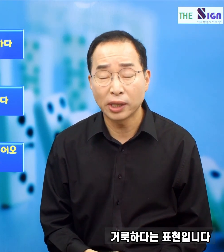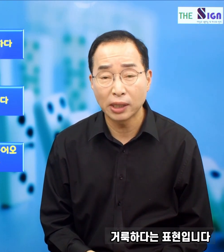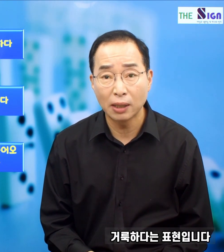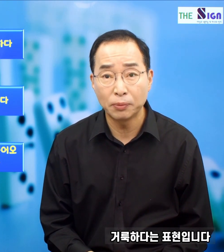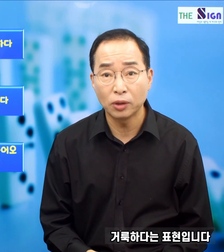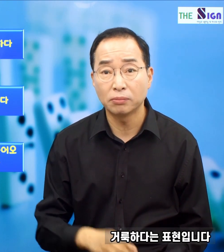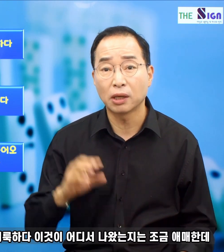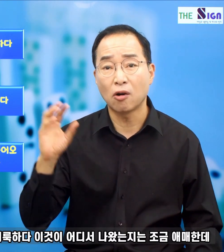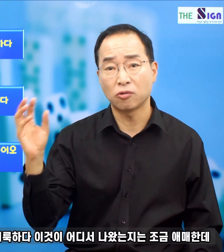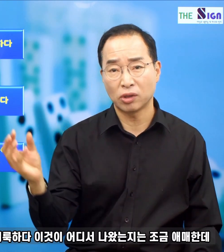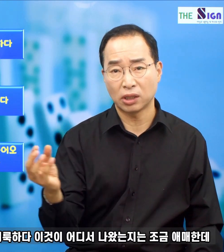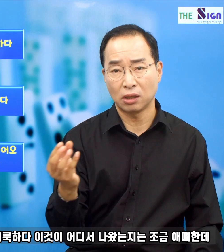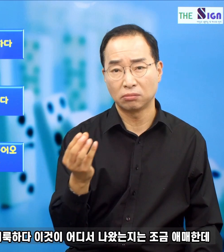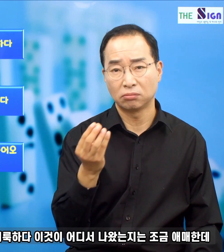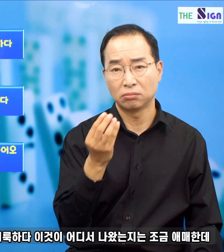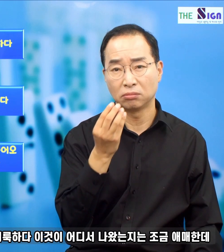거룩하다는 표현입니다. 거룩하다.